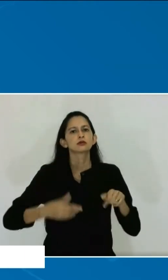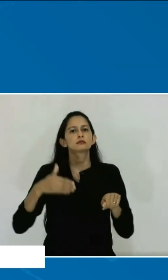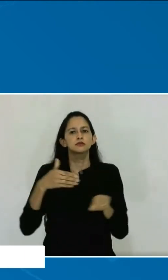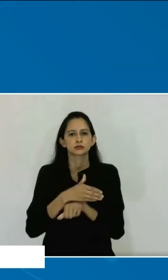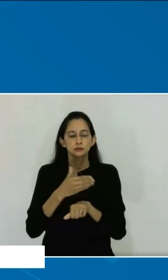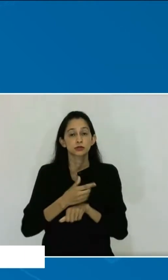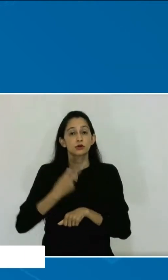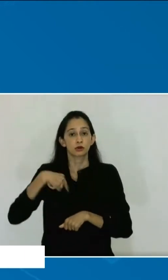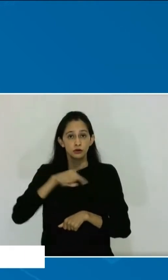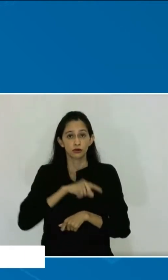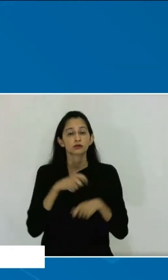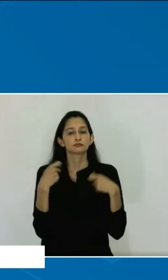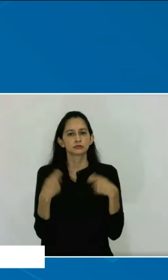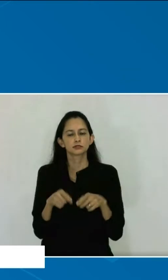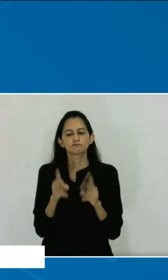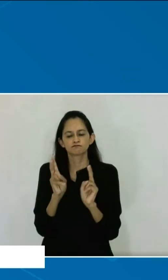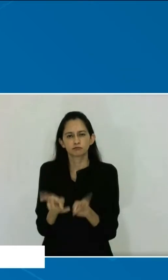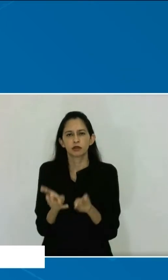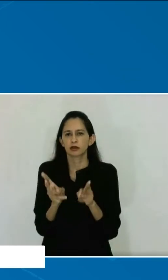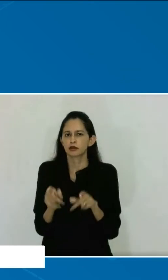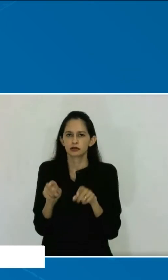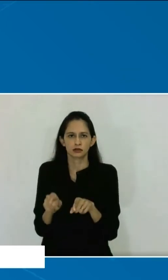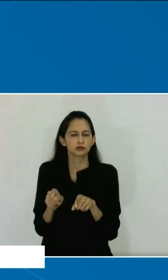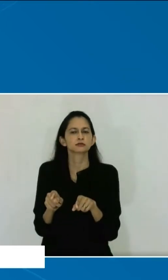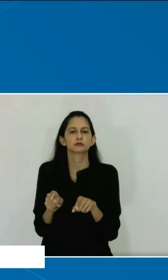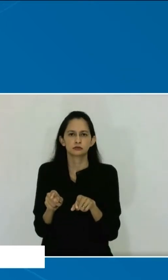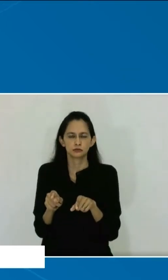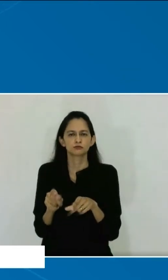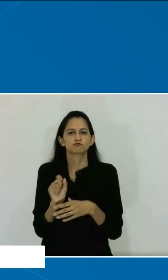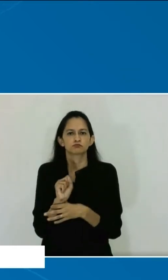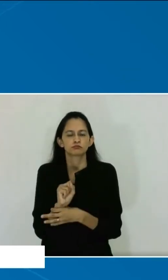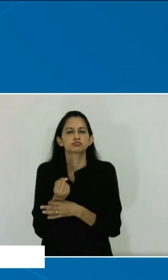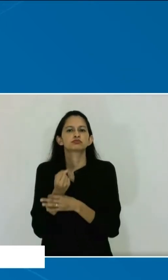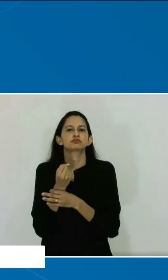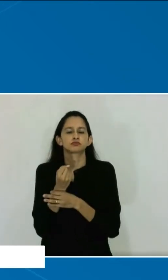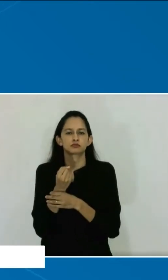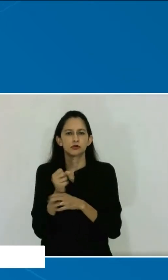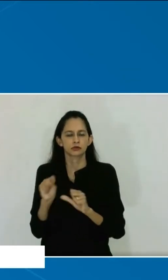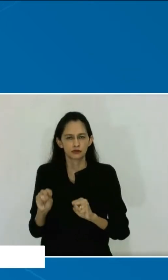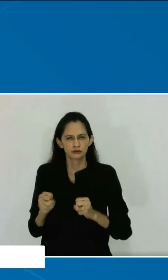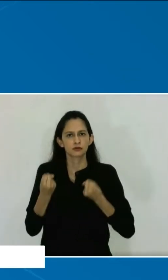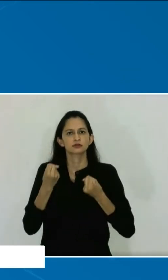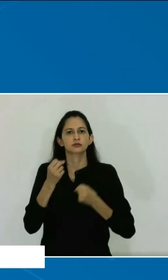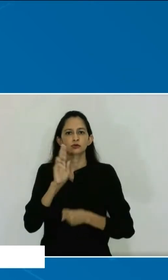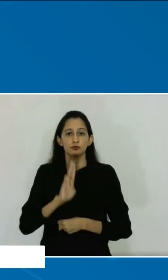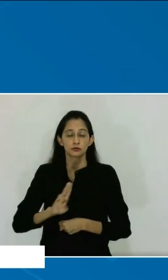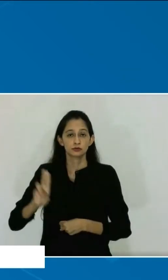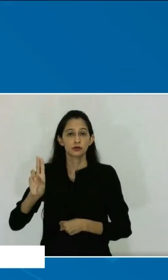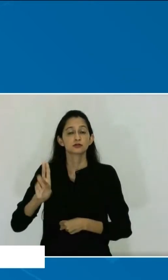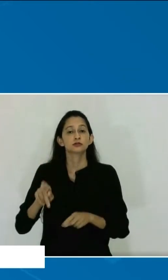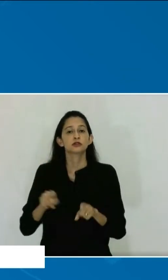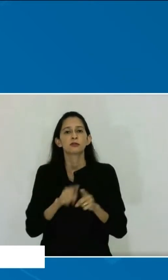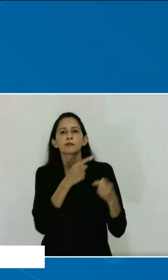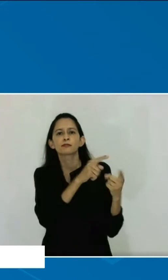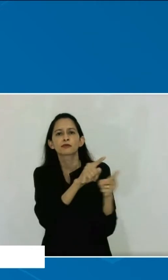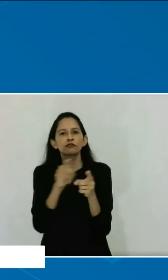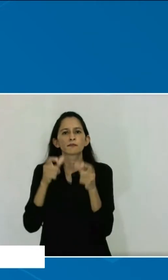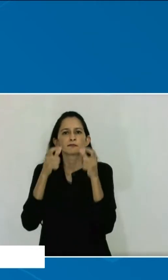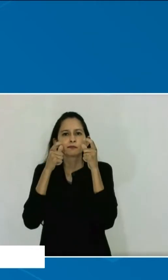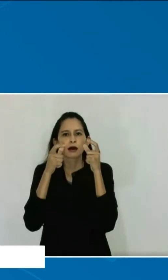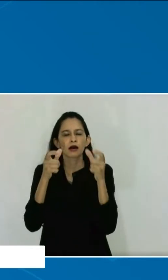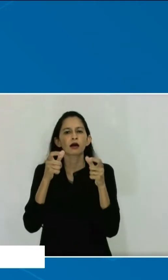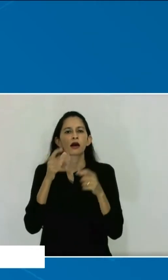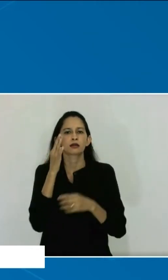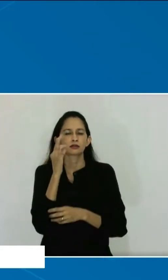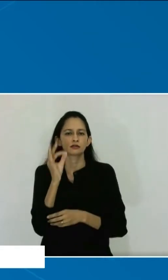precisa fortalecer esse canal, que é uma forma de fortalecer a defesa da universidade e chamar a sociedade, né, para que esteja